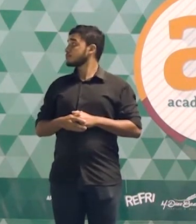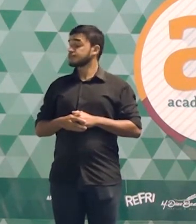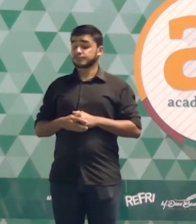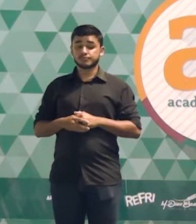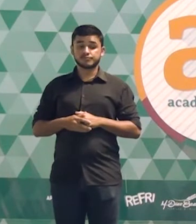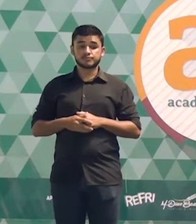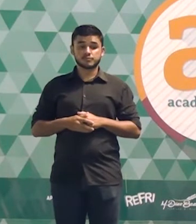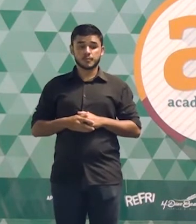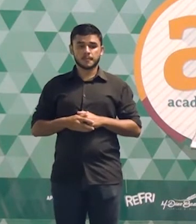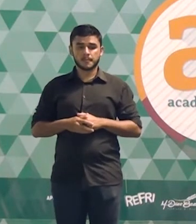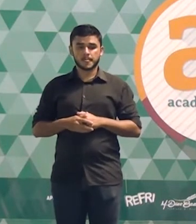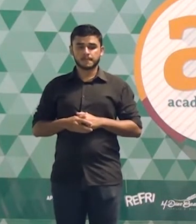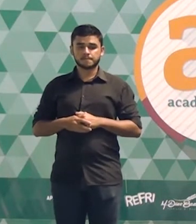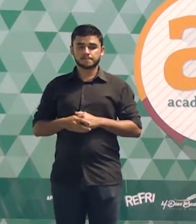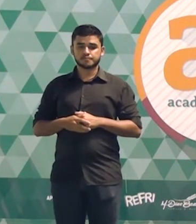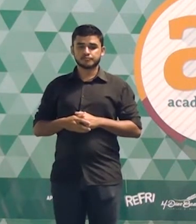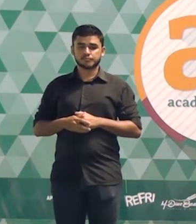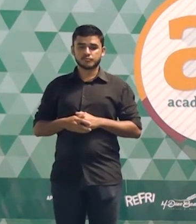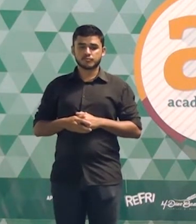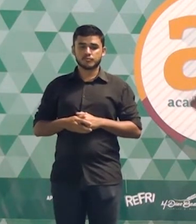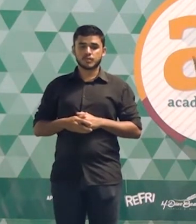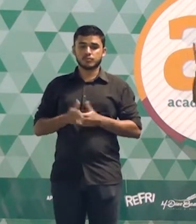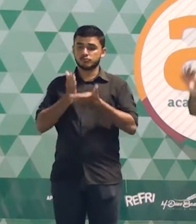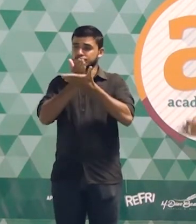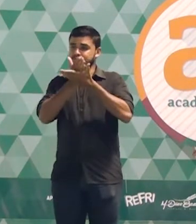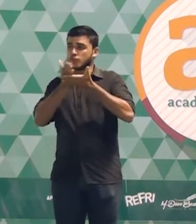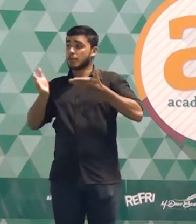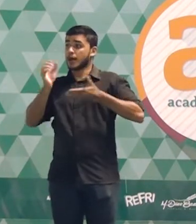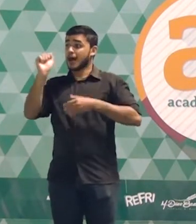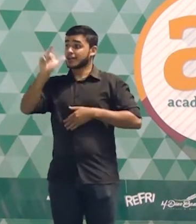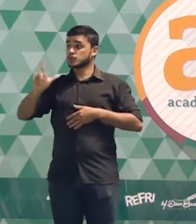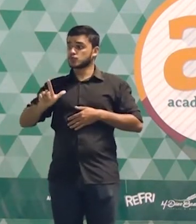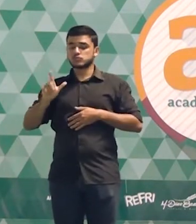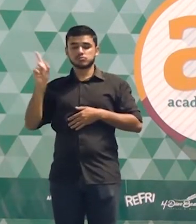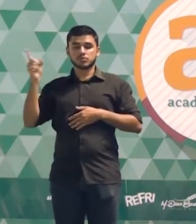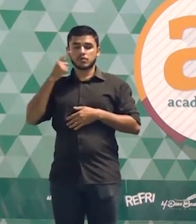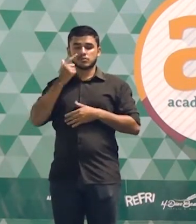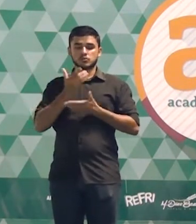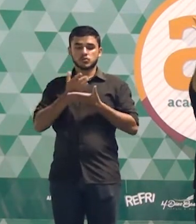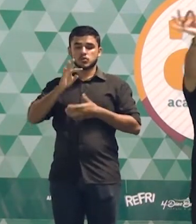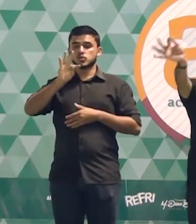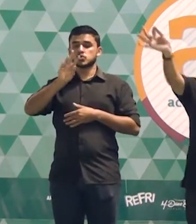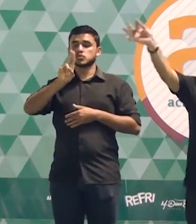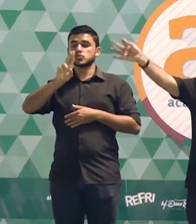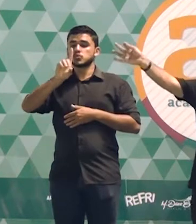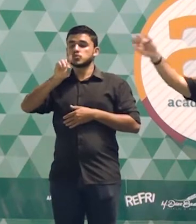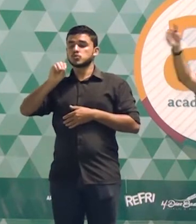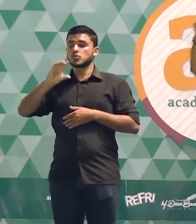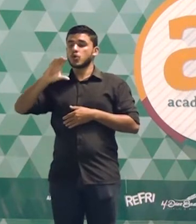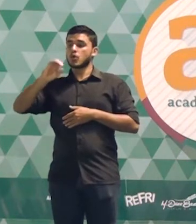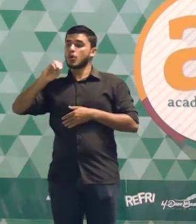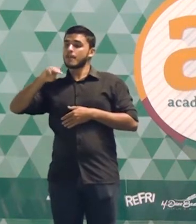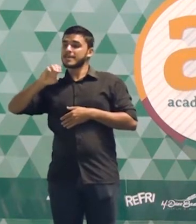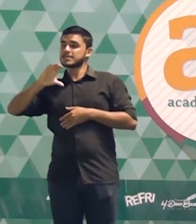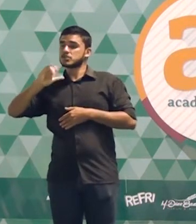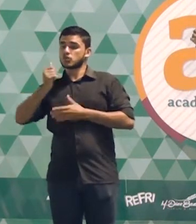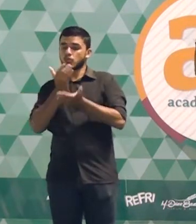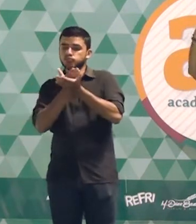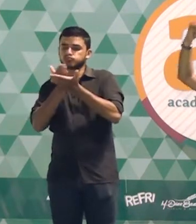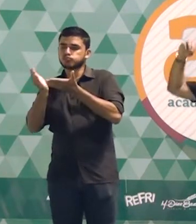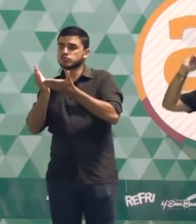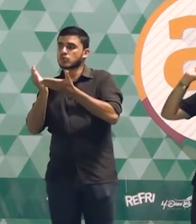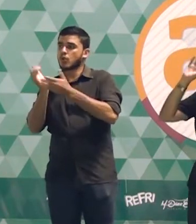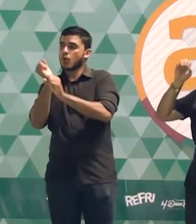de quando tem assim: tudo começou no ano de 490 a.C. A partir